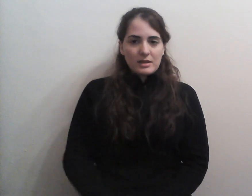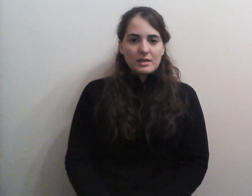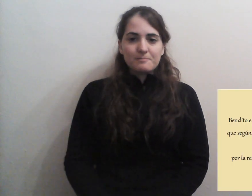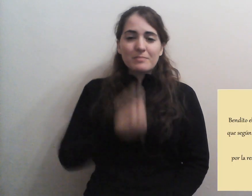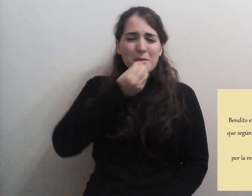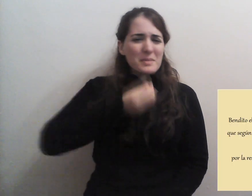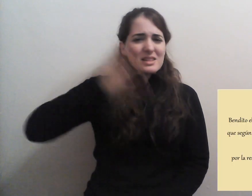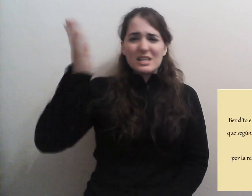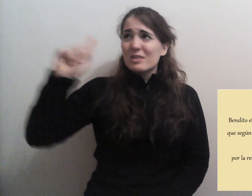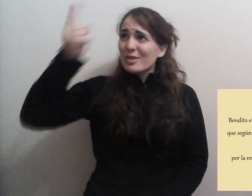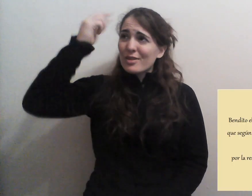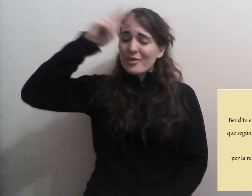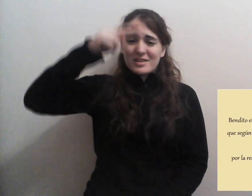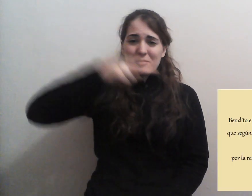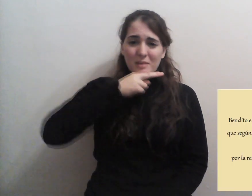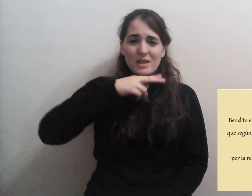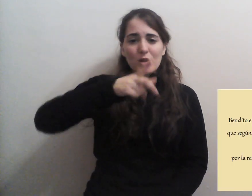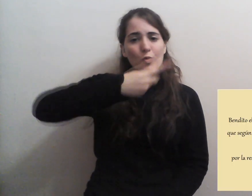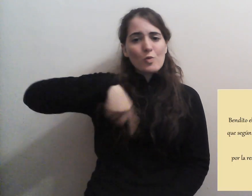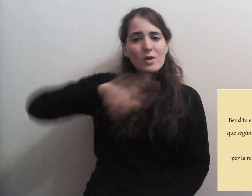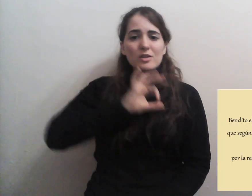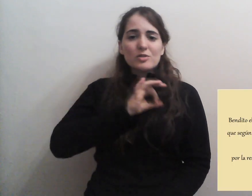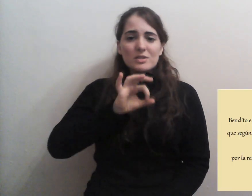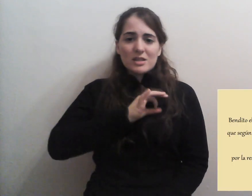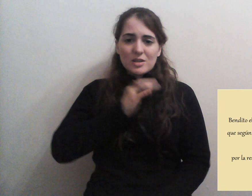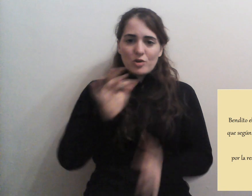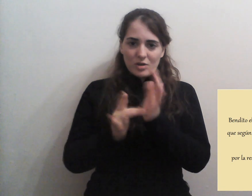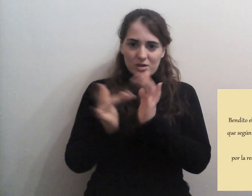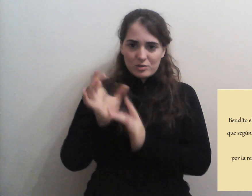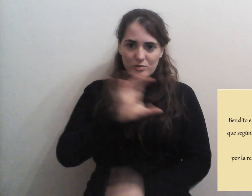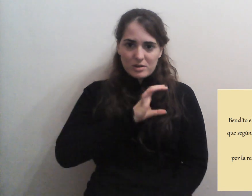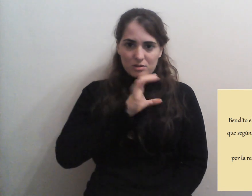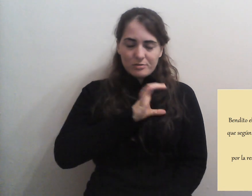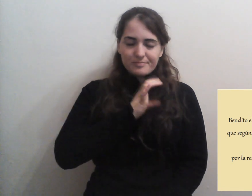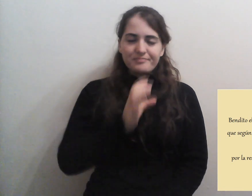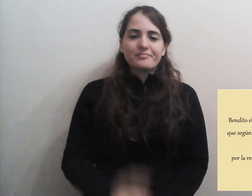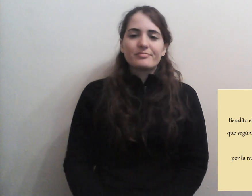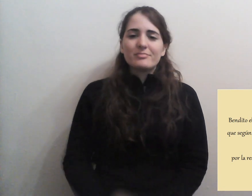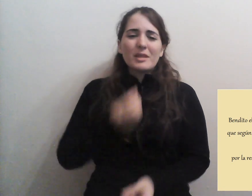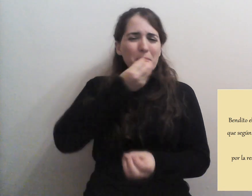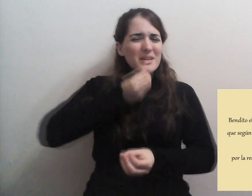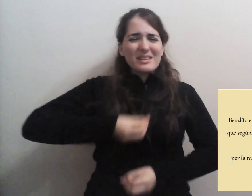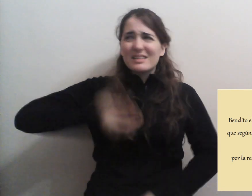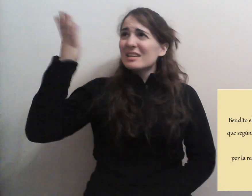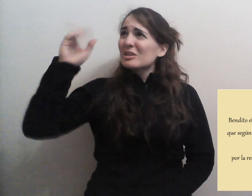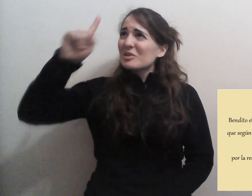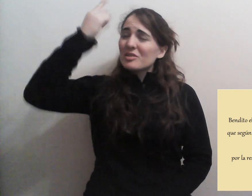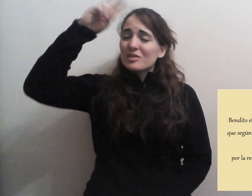Bendito el Dios y Padre de nuestro Señor Jesucristo. Bendito el Dios y